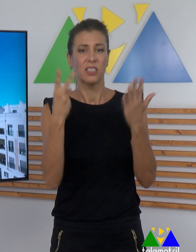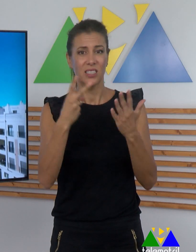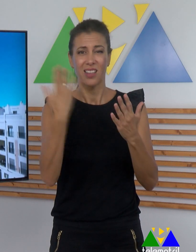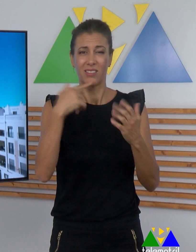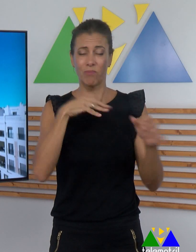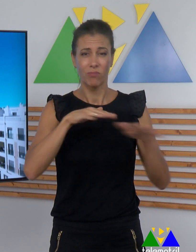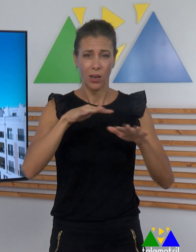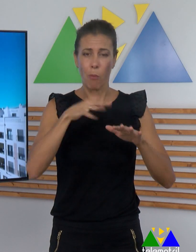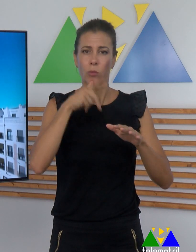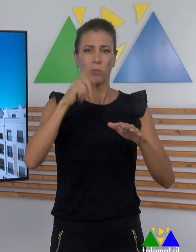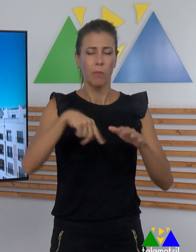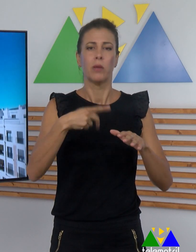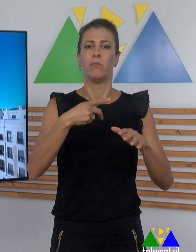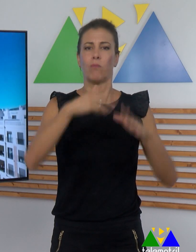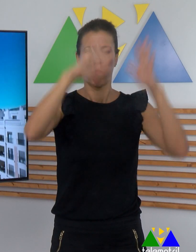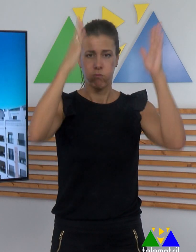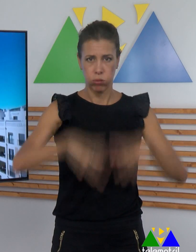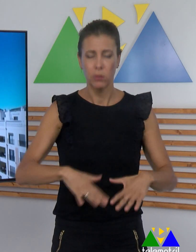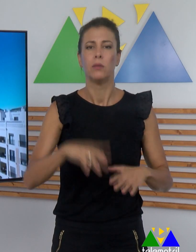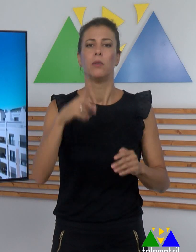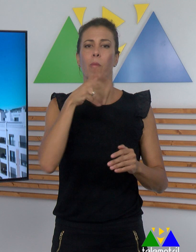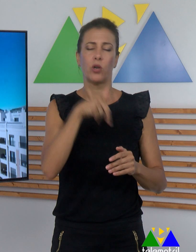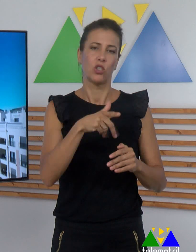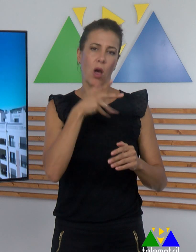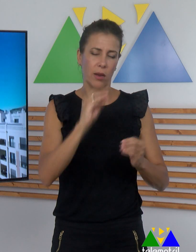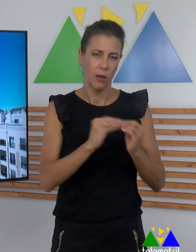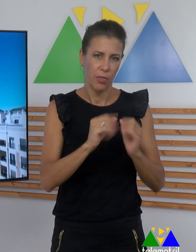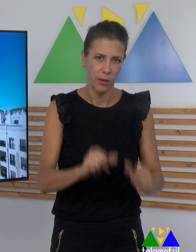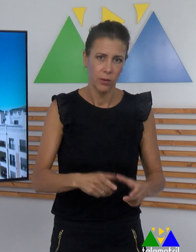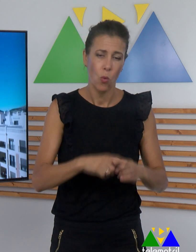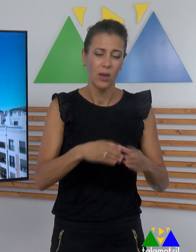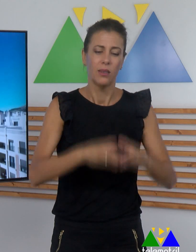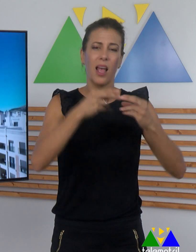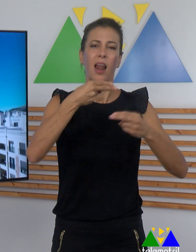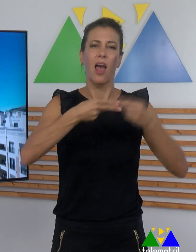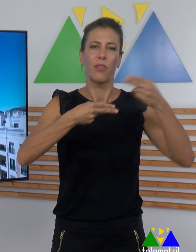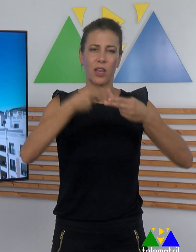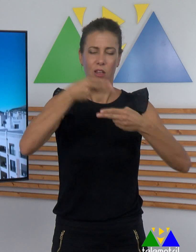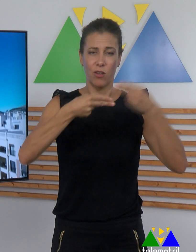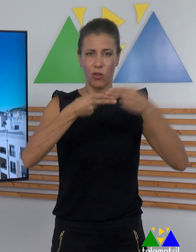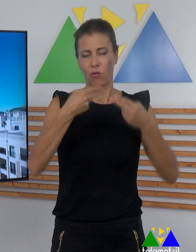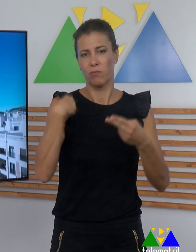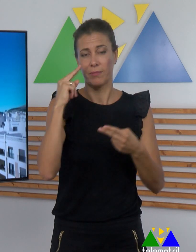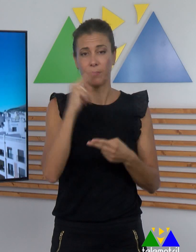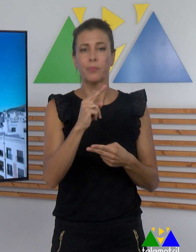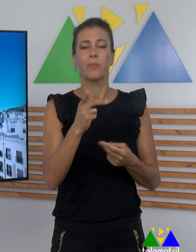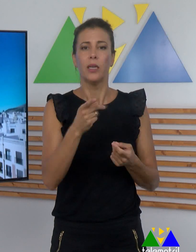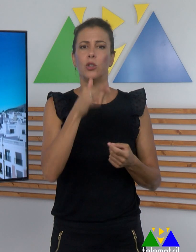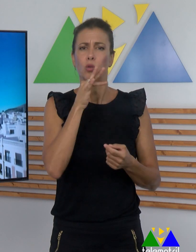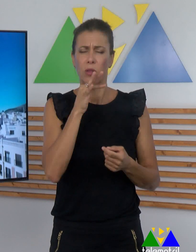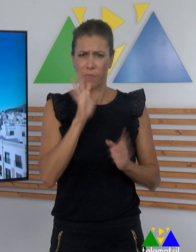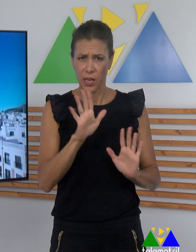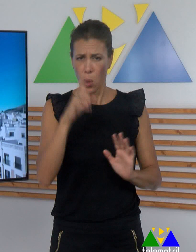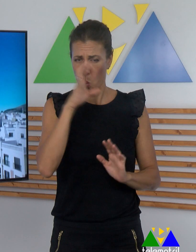levanta la que tenemos hoy, Torre de Campana, también se hizo en el estilo mudéjar con el ladrillo visto. Y todavía,